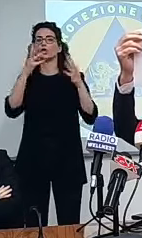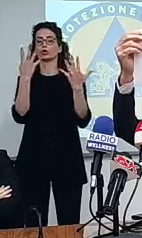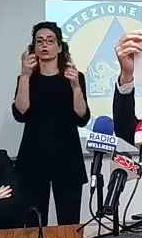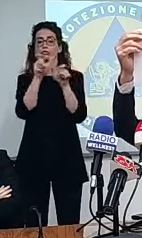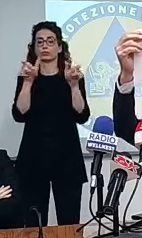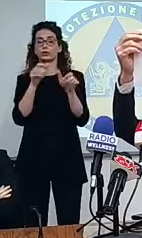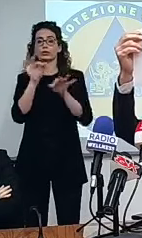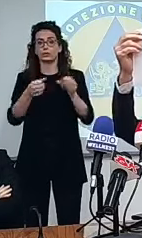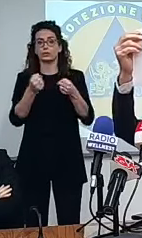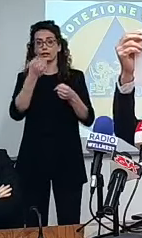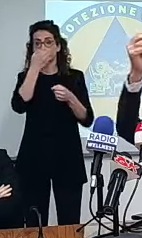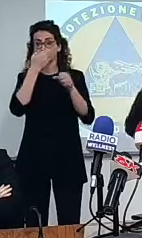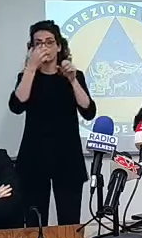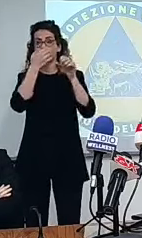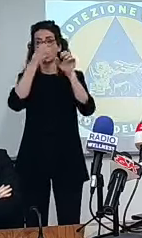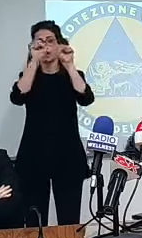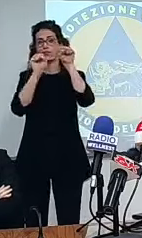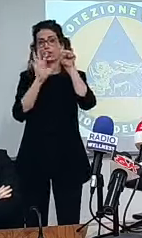in Veneto.